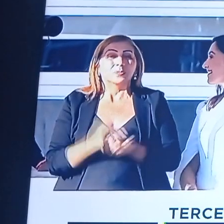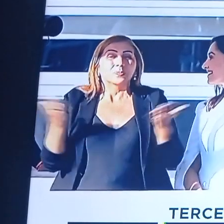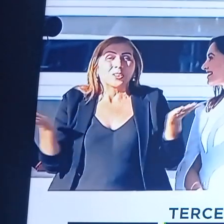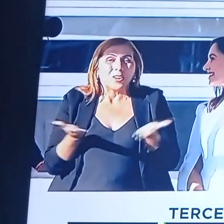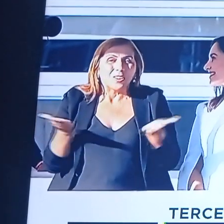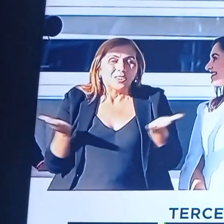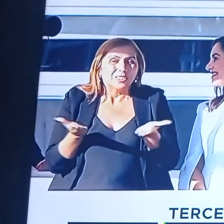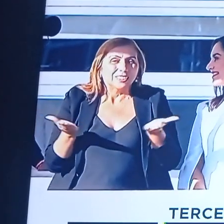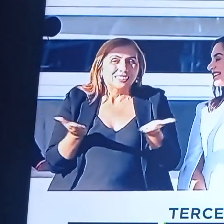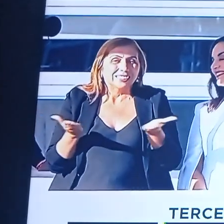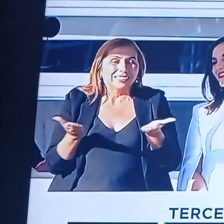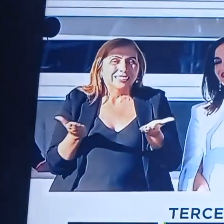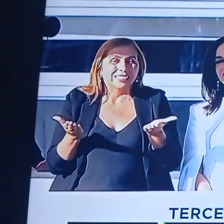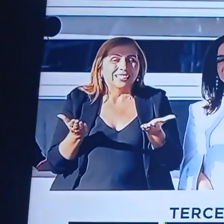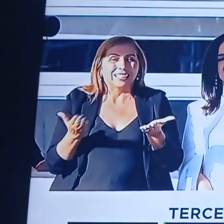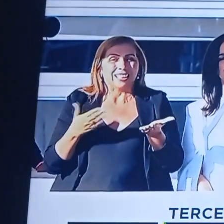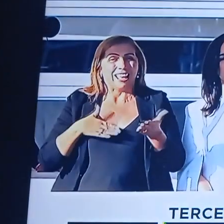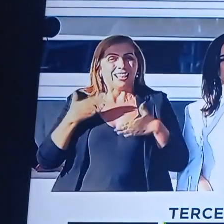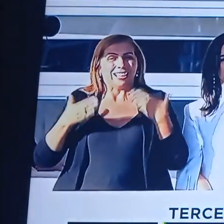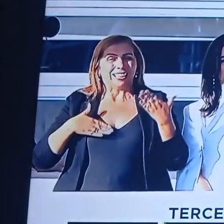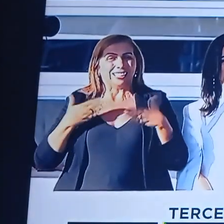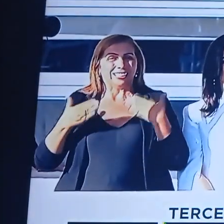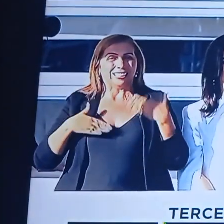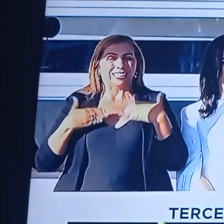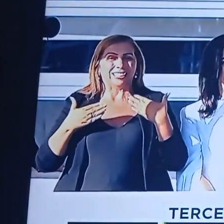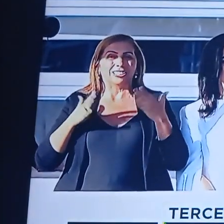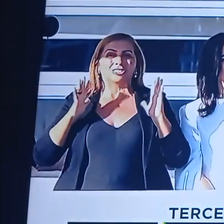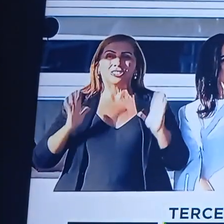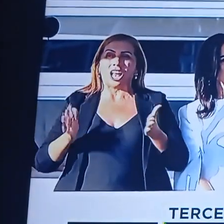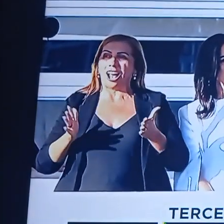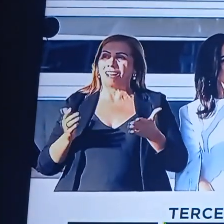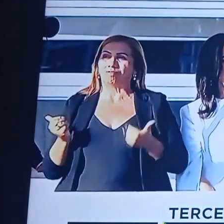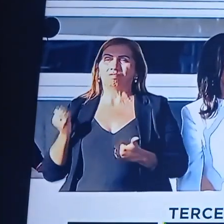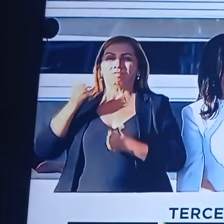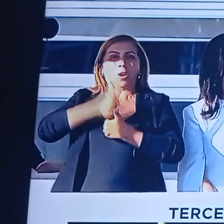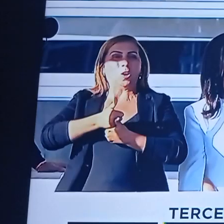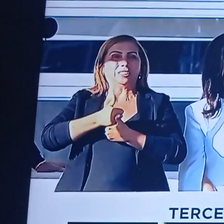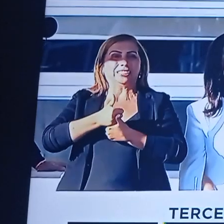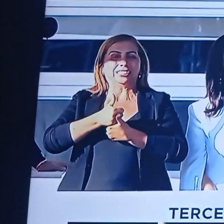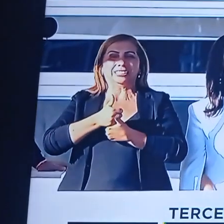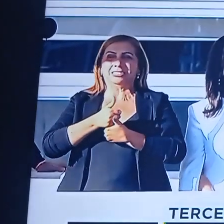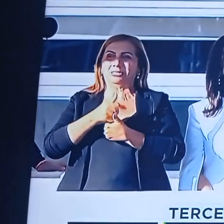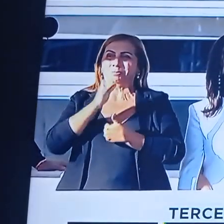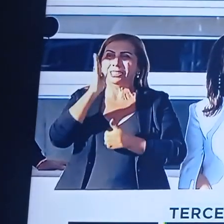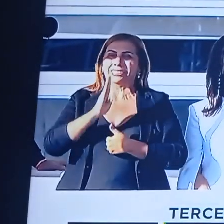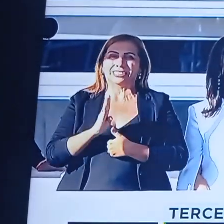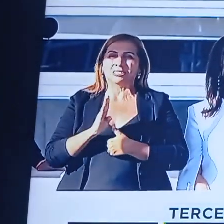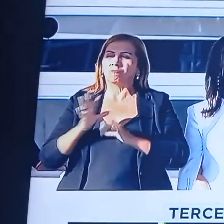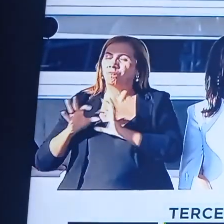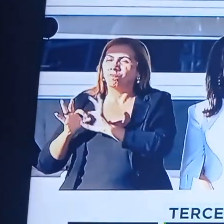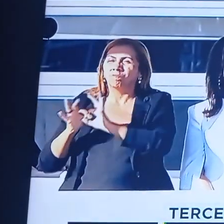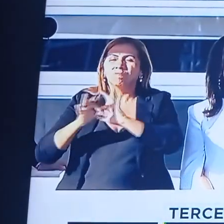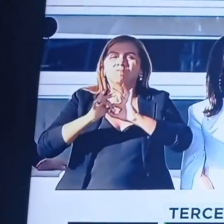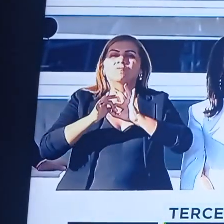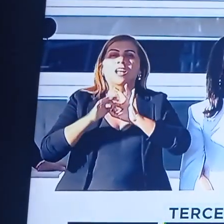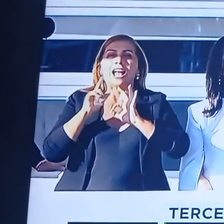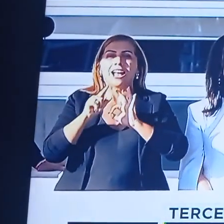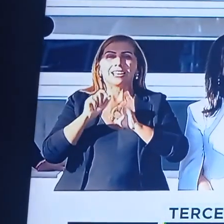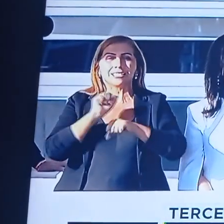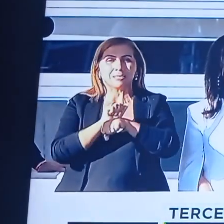Hoje, a alegria toma posse do Brasil, de braços dados com a